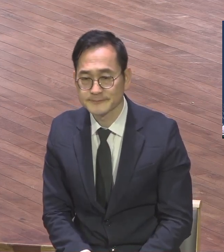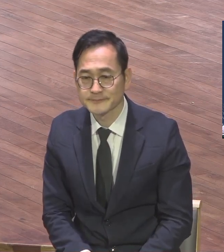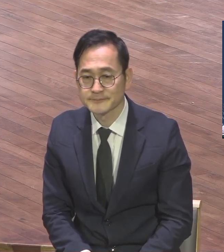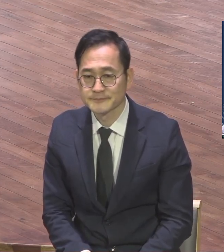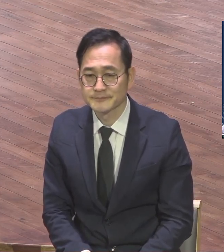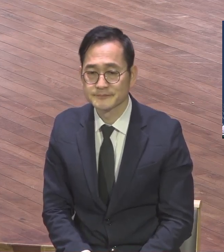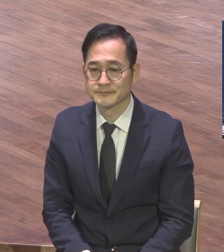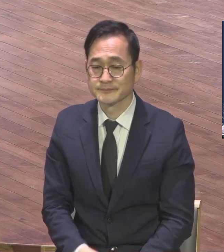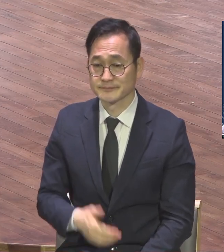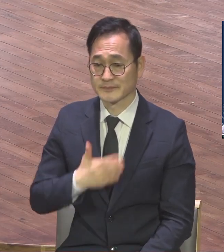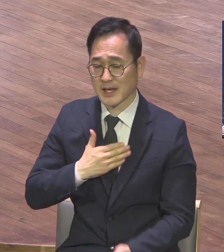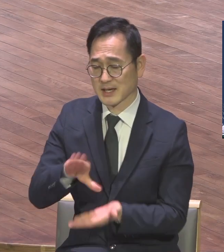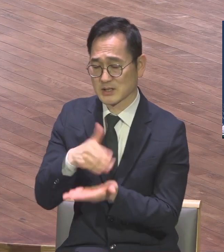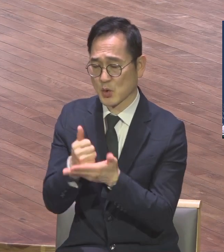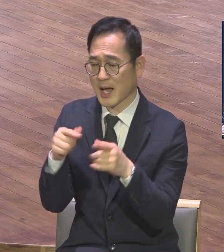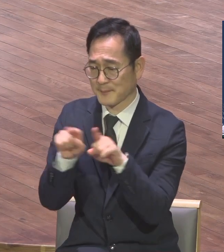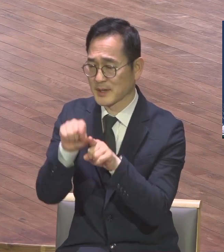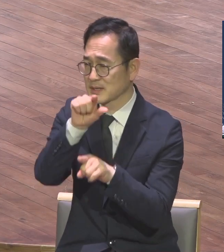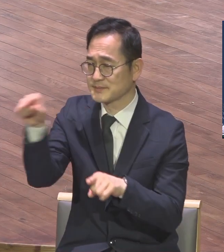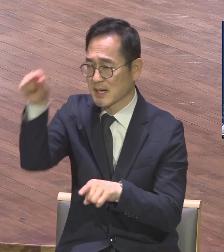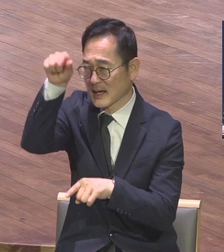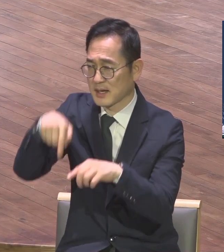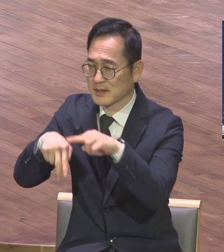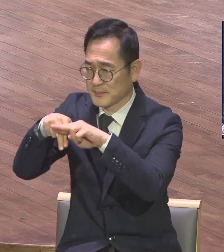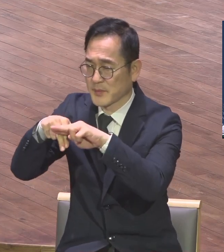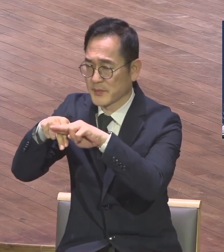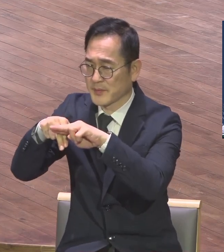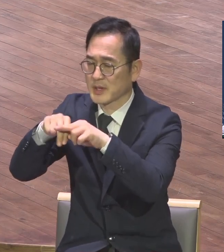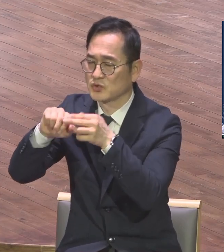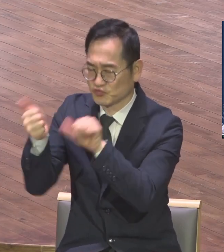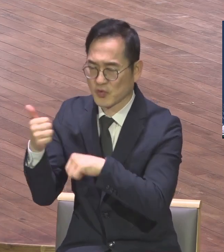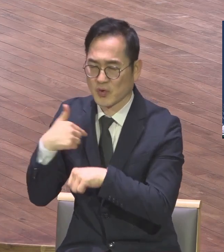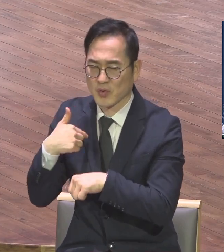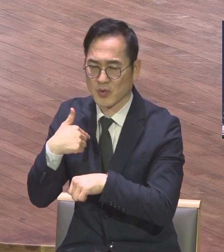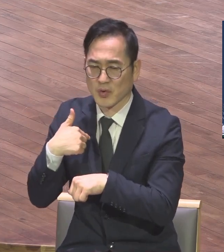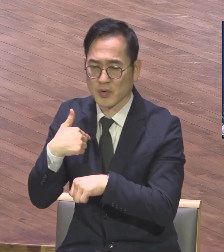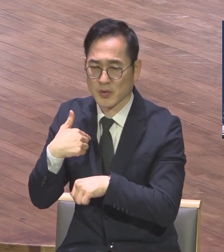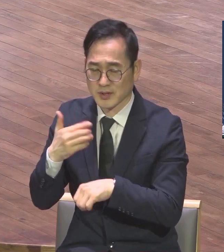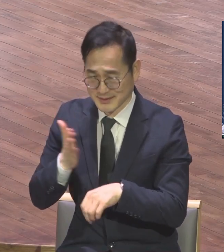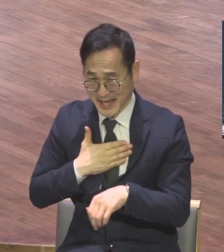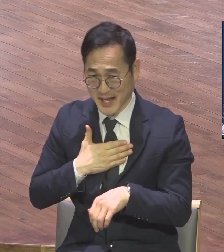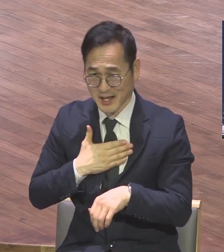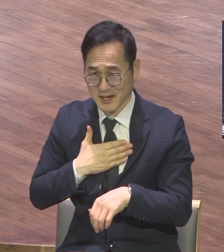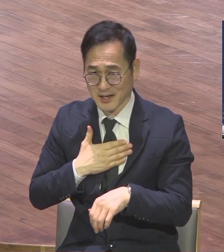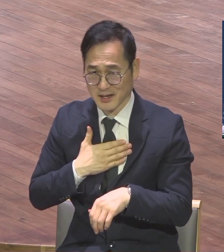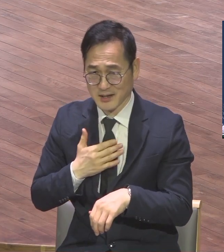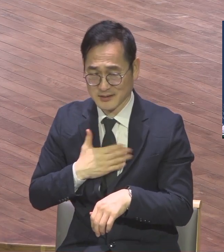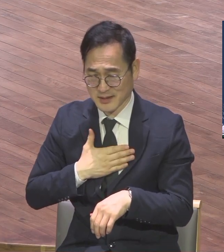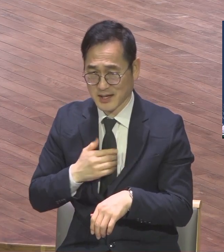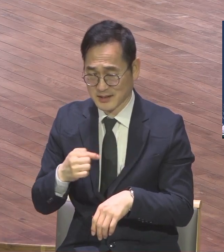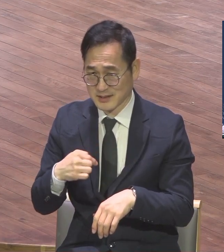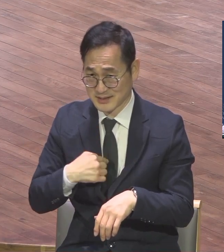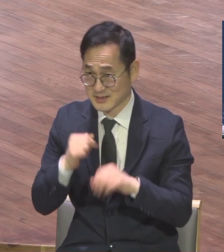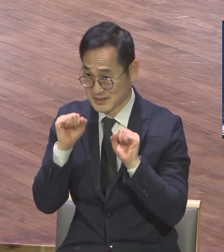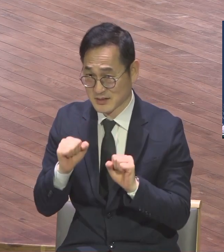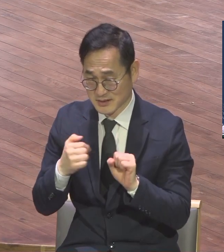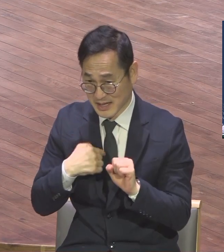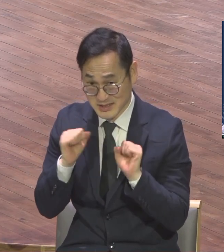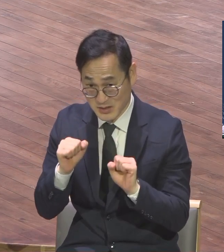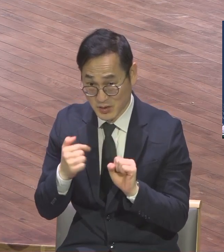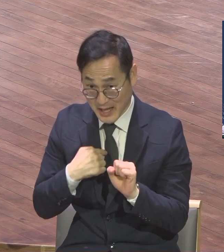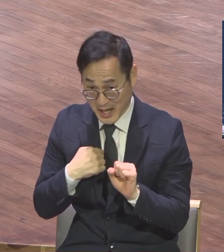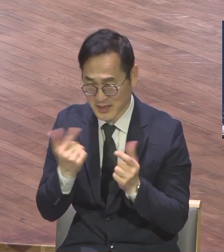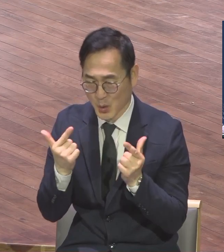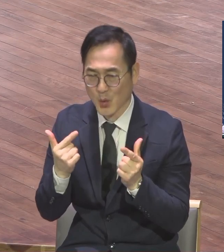내가 그리스도와 함께 십자가에 못 박혔나니 그런 적 이제는 내가 산 것이 아니요 오직 내 안에 그리스도께서